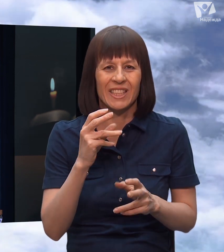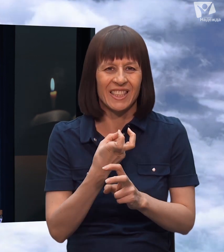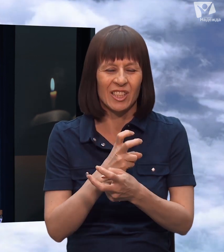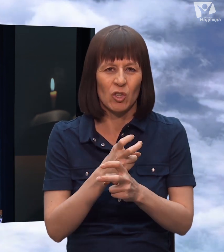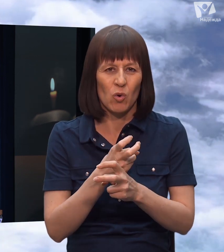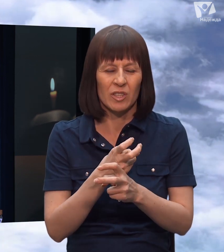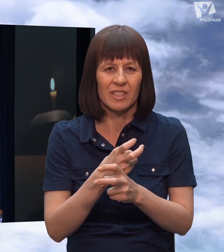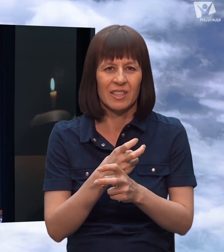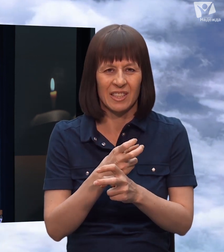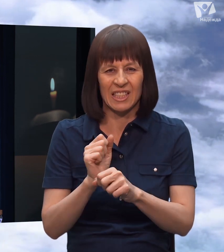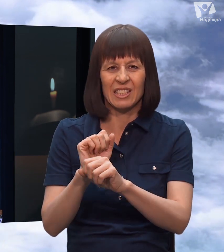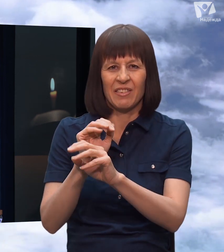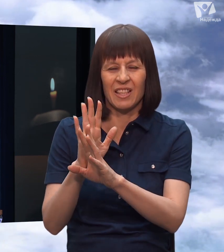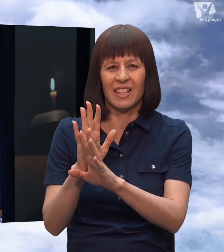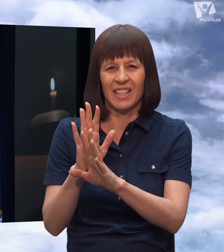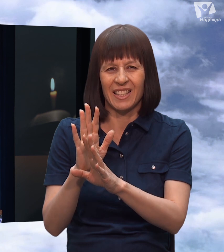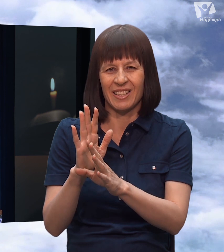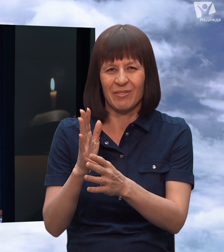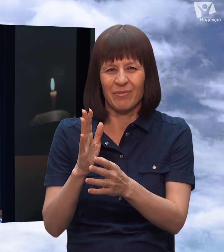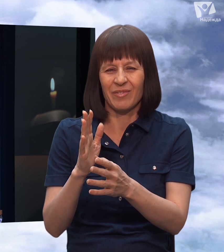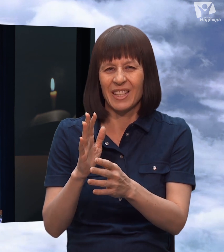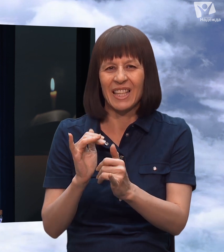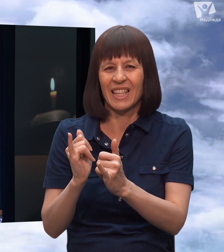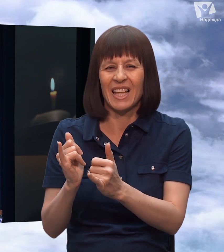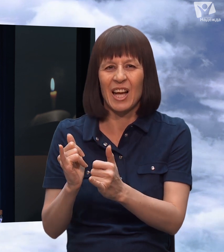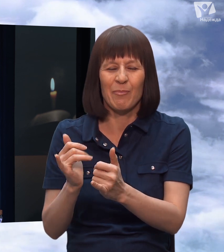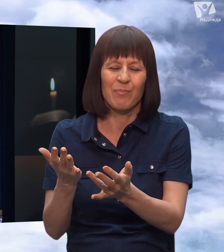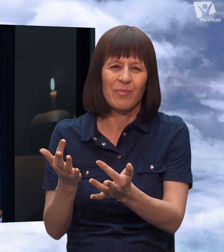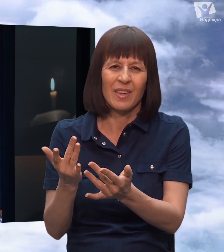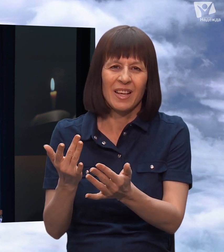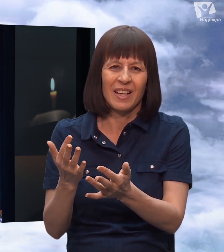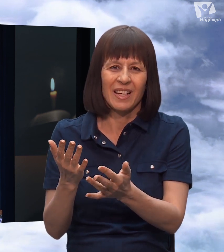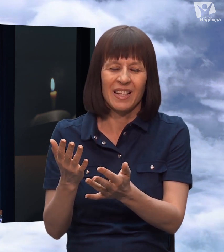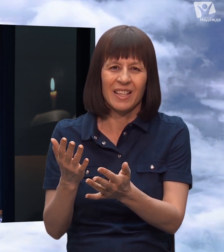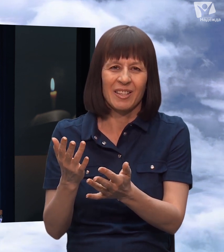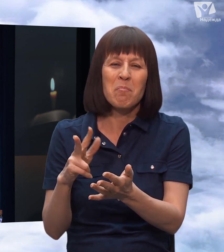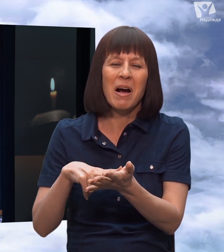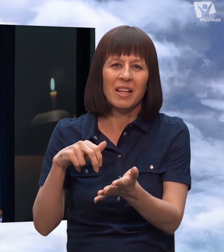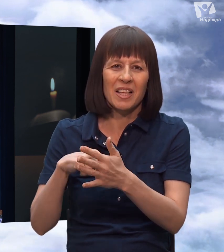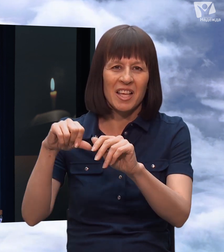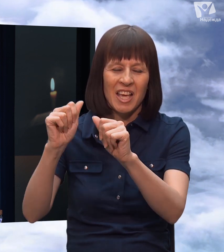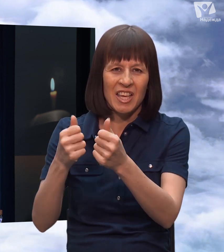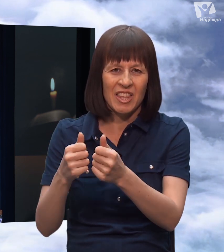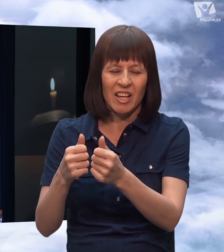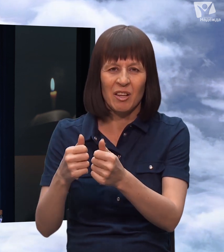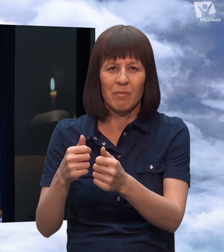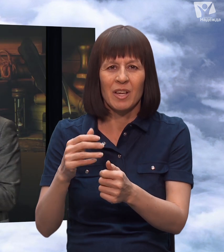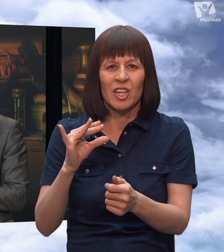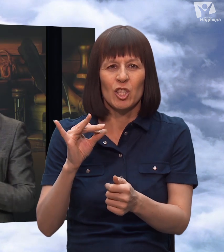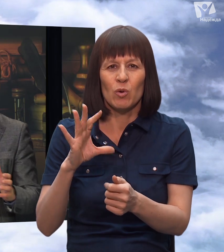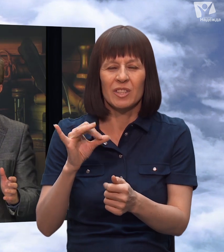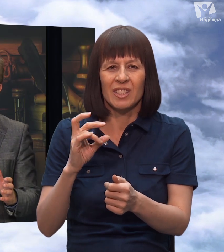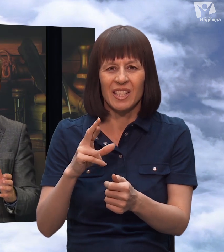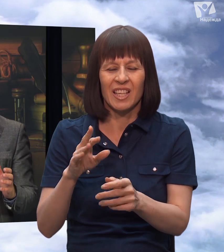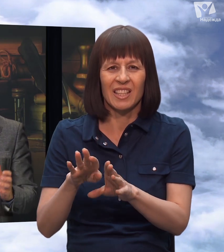культы где были но собственно вот такая реформа то есть и оси уничтожает